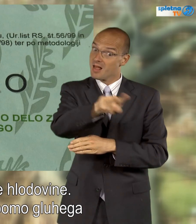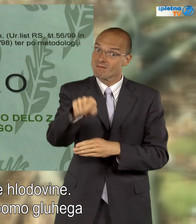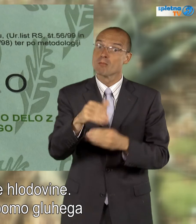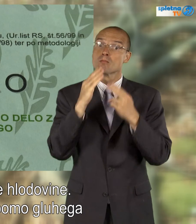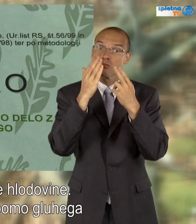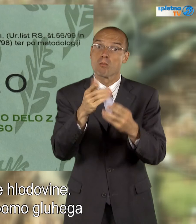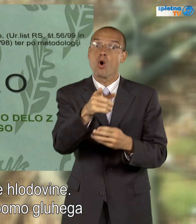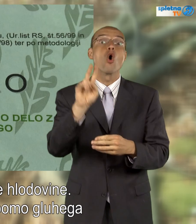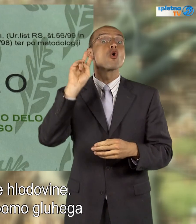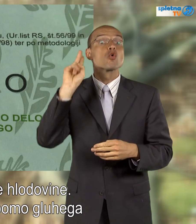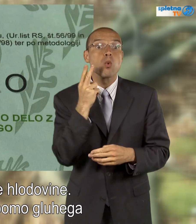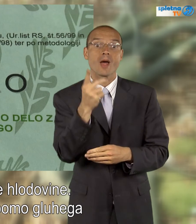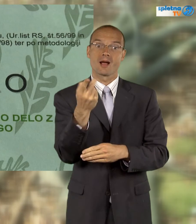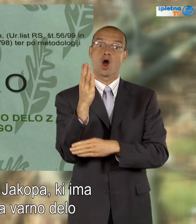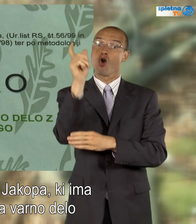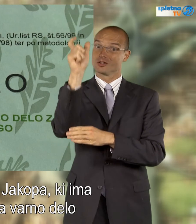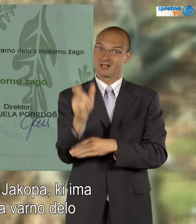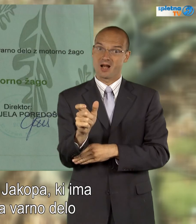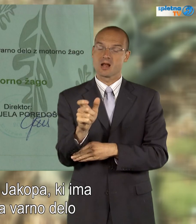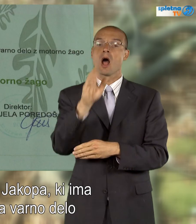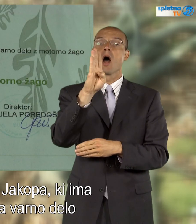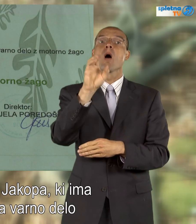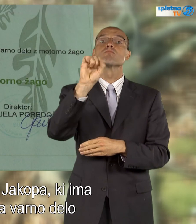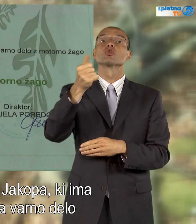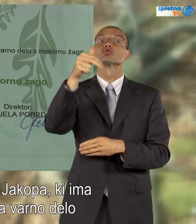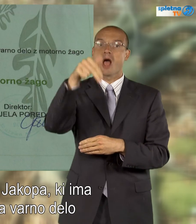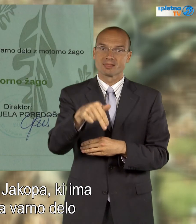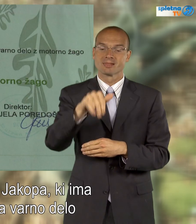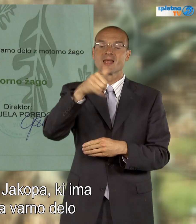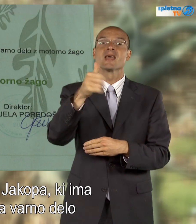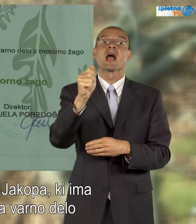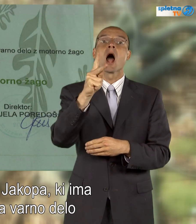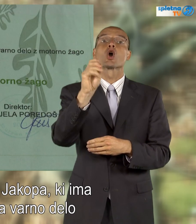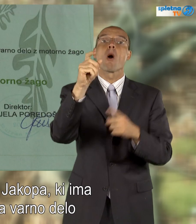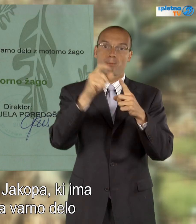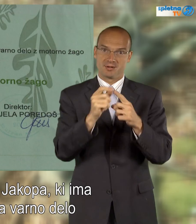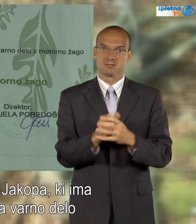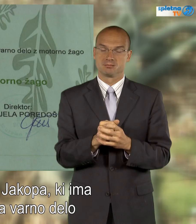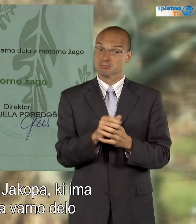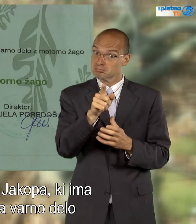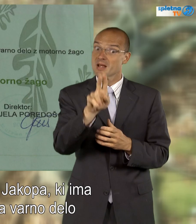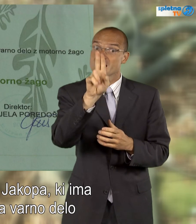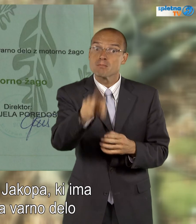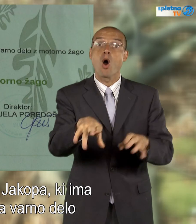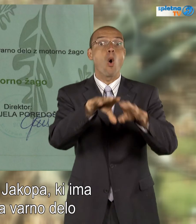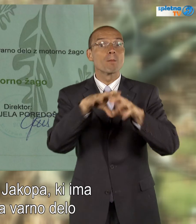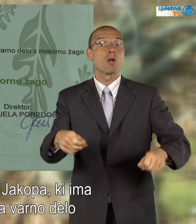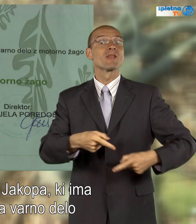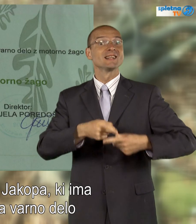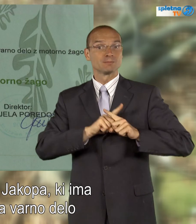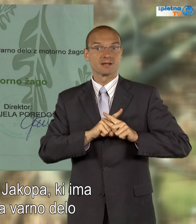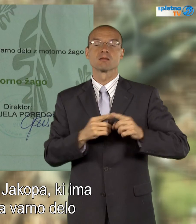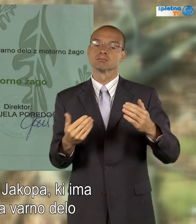Predstavili vam bomo gluhega gozdarja Boštjana Jakopa, ki ima opravljen izpit za varno delo z verižno motorno žago in